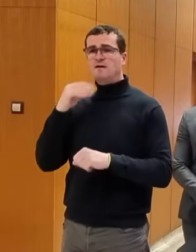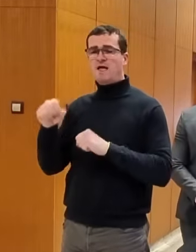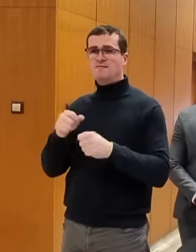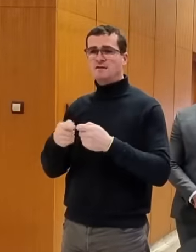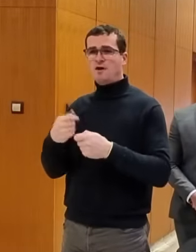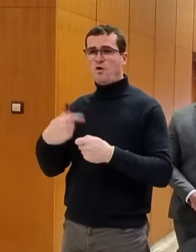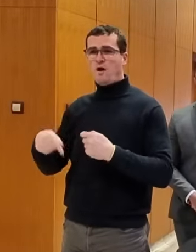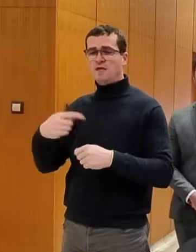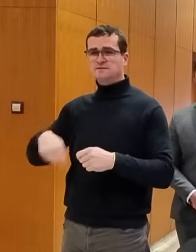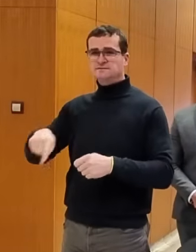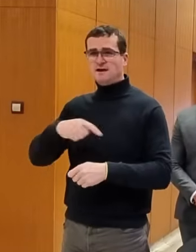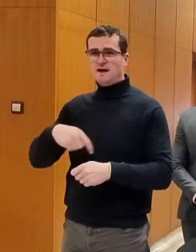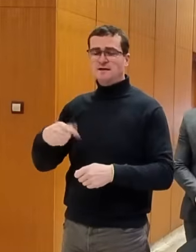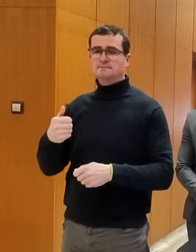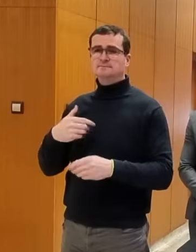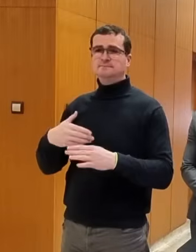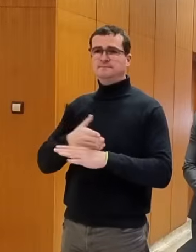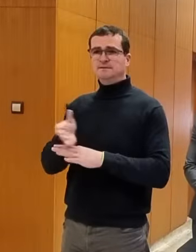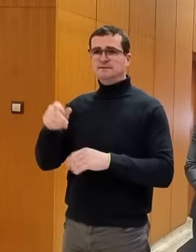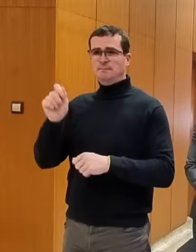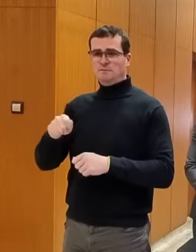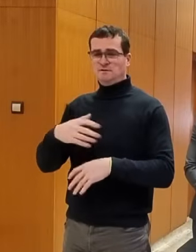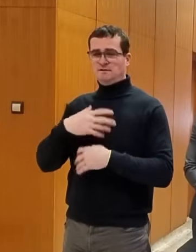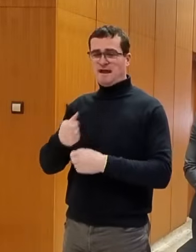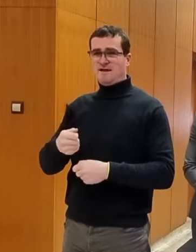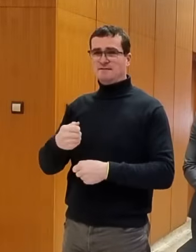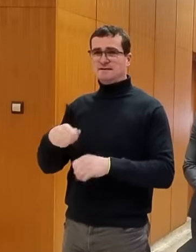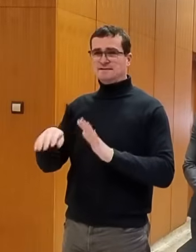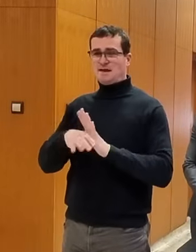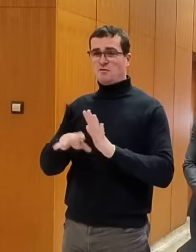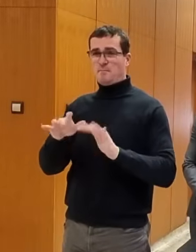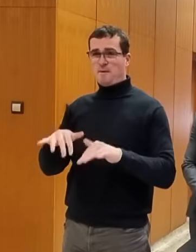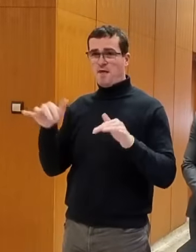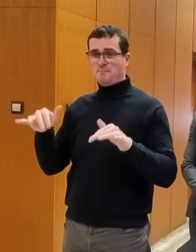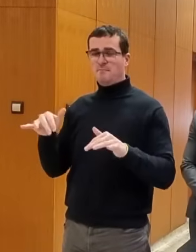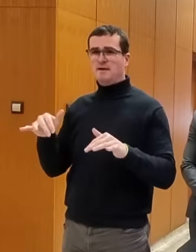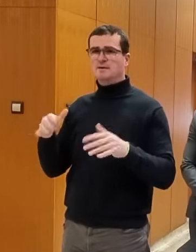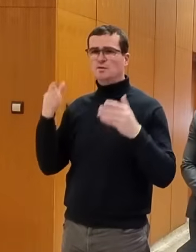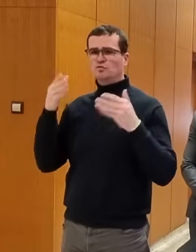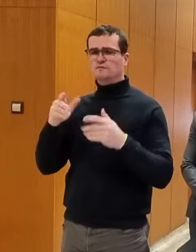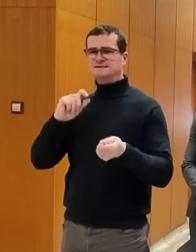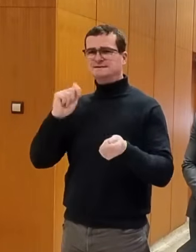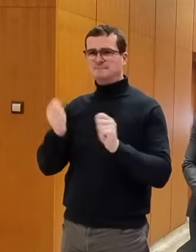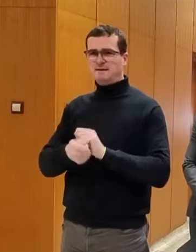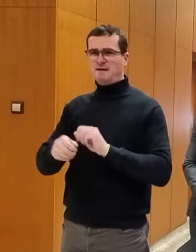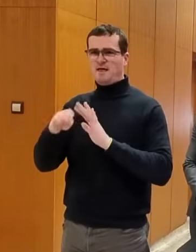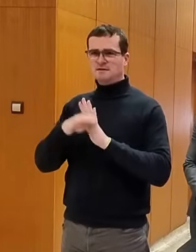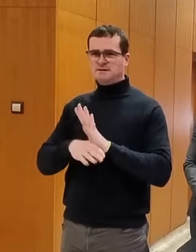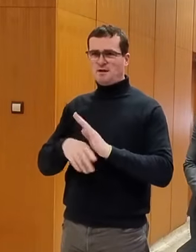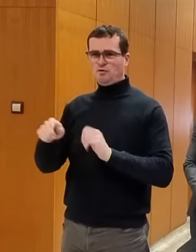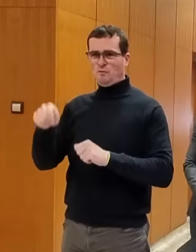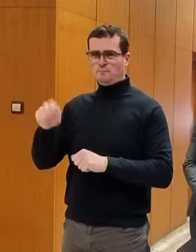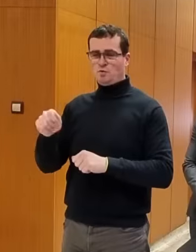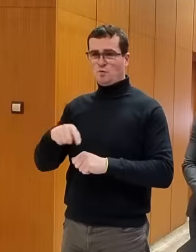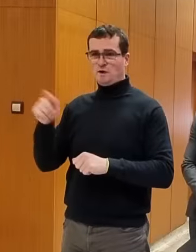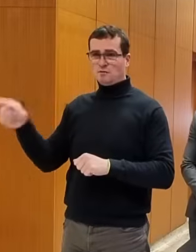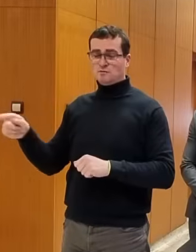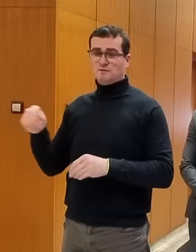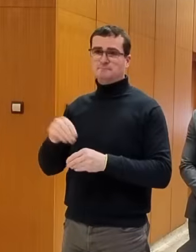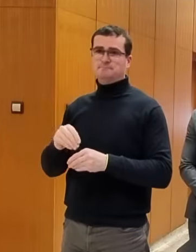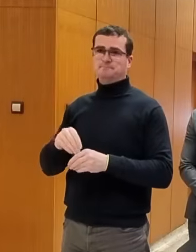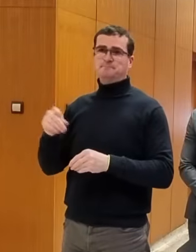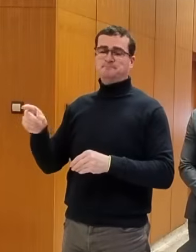vládna koalícia cez poslanecký návrh zákona v parlamente účelovo zmenila zákon o prokuratúre,